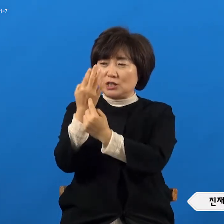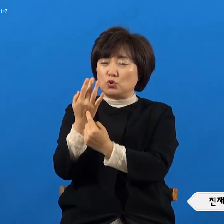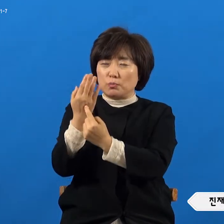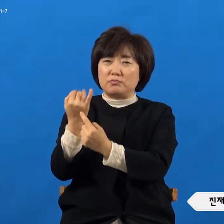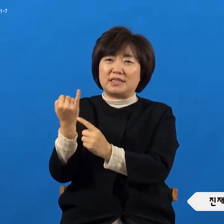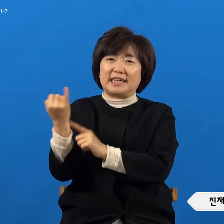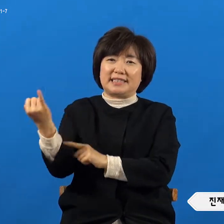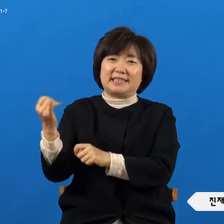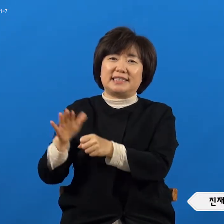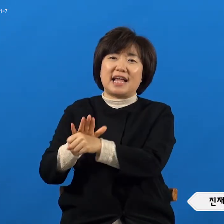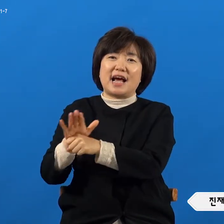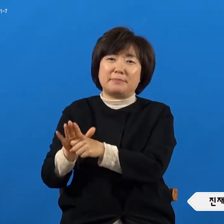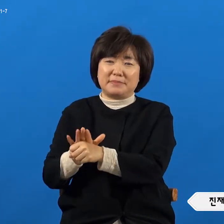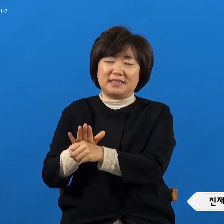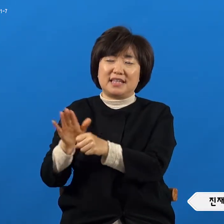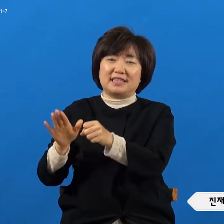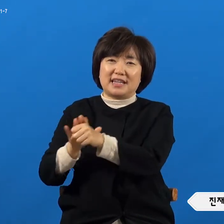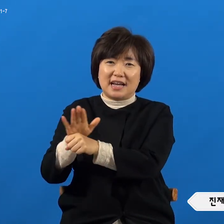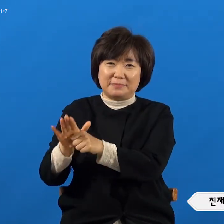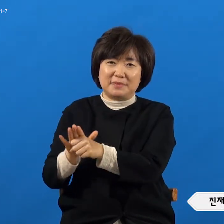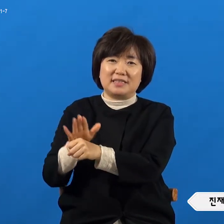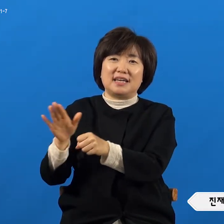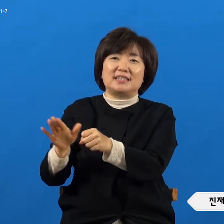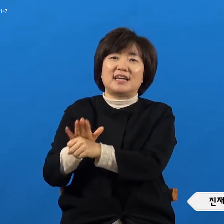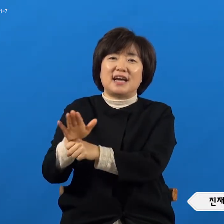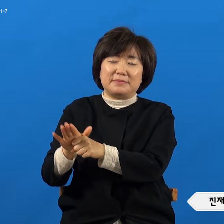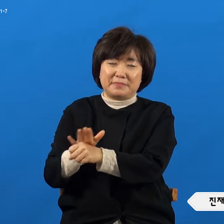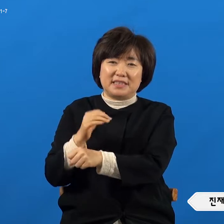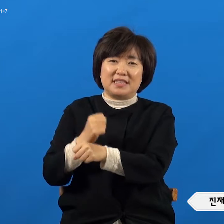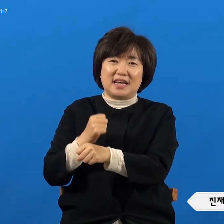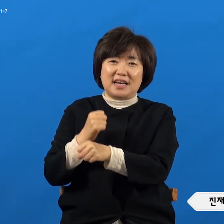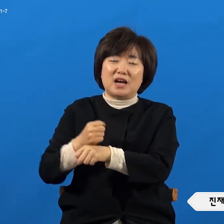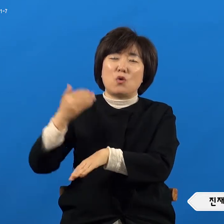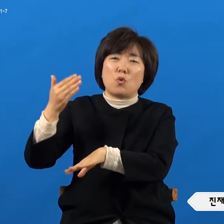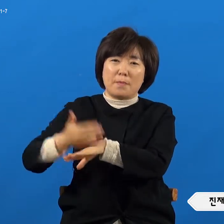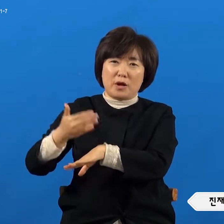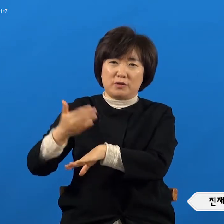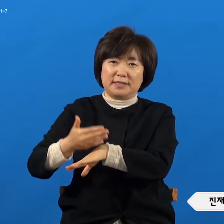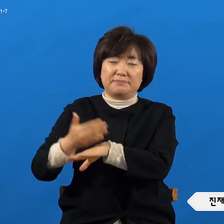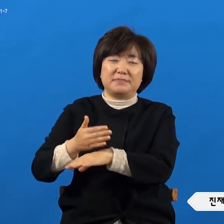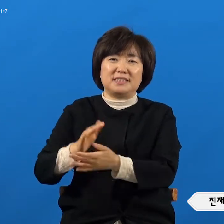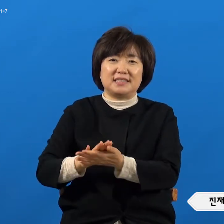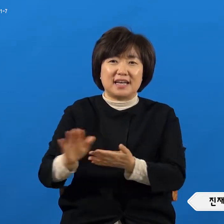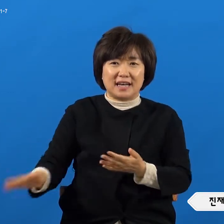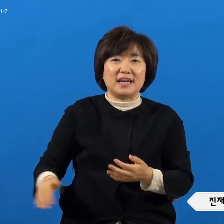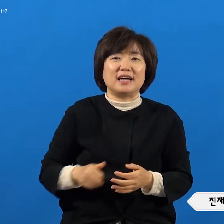사랑합니다. 사랑합니다. 사랑합니다. 그리고 고마웠습니다.